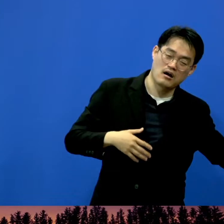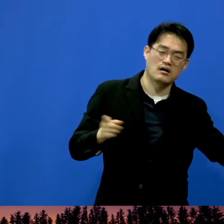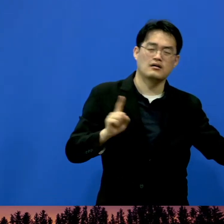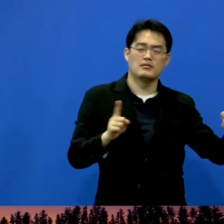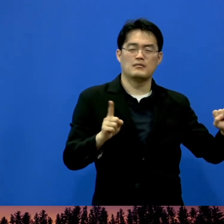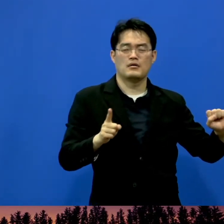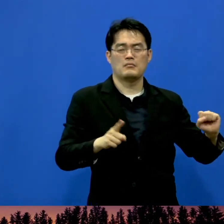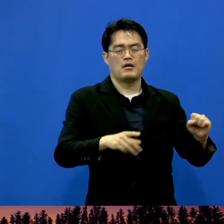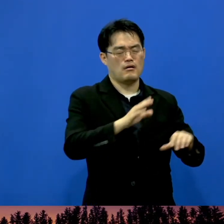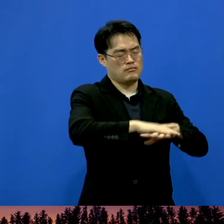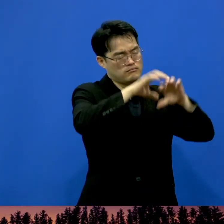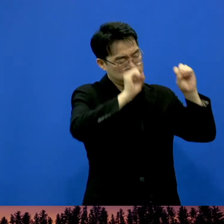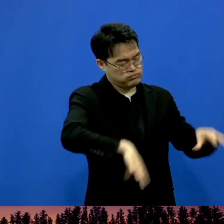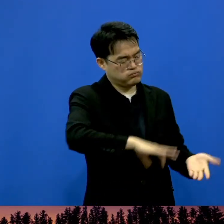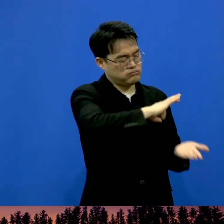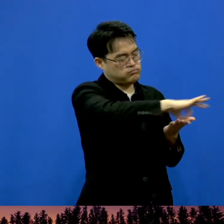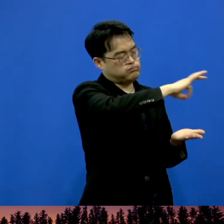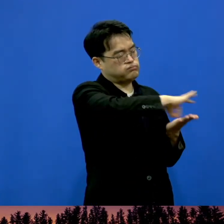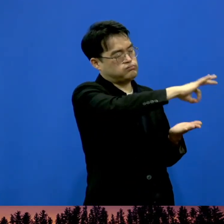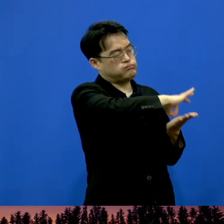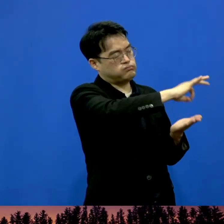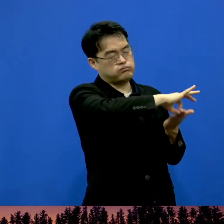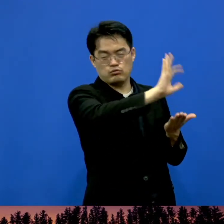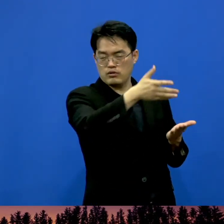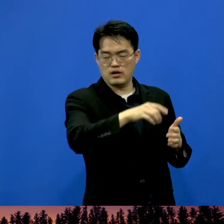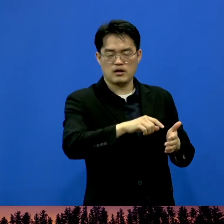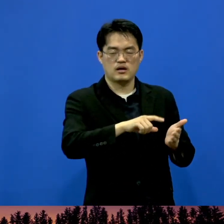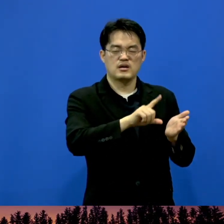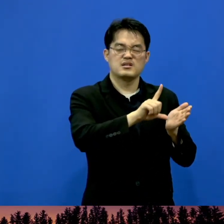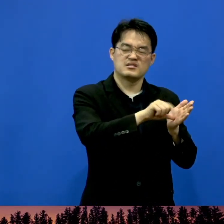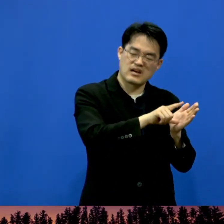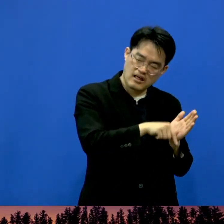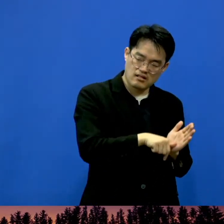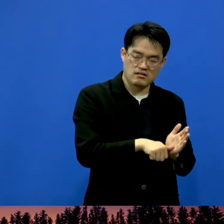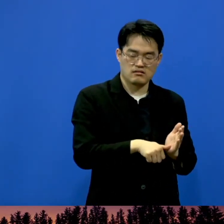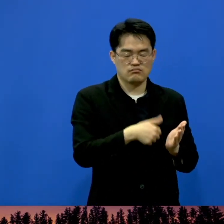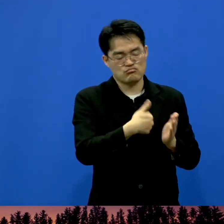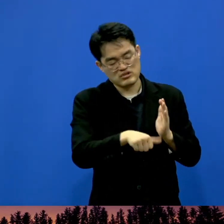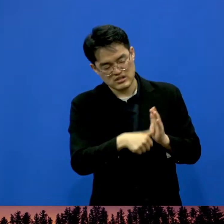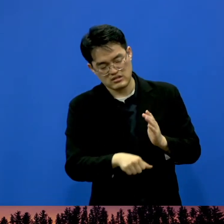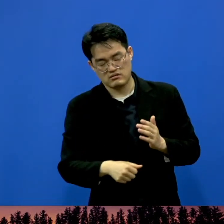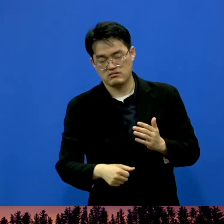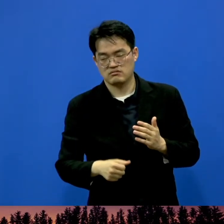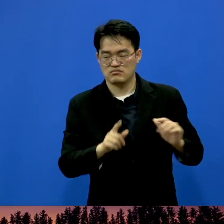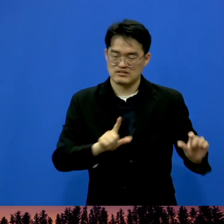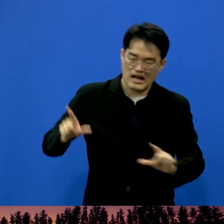삶이 꽂혀버리는 겁니다. 우리의 삶을 탕진하게 만드는 것들이 우리 주변에